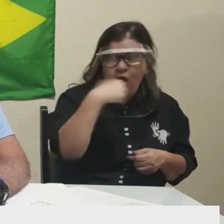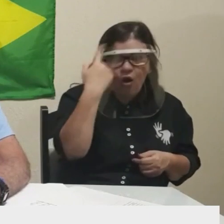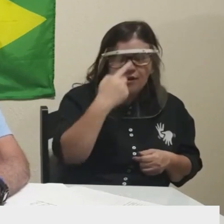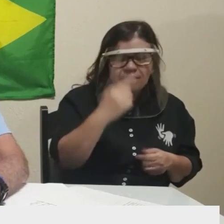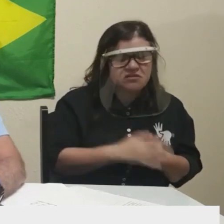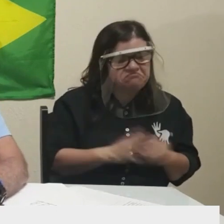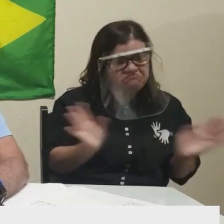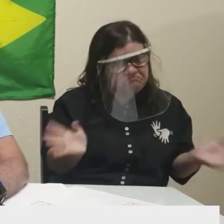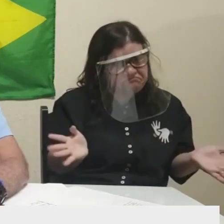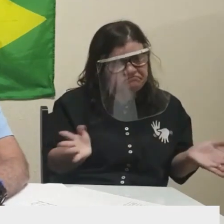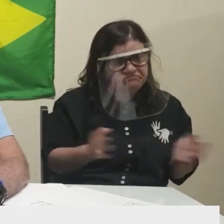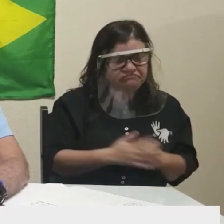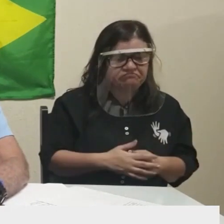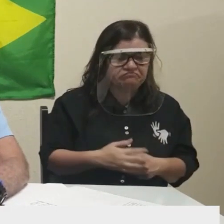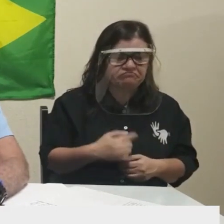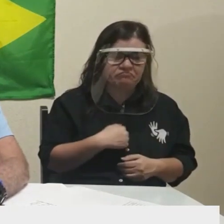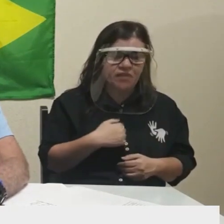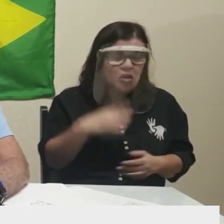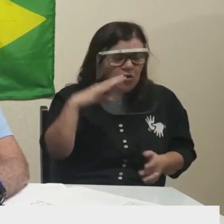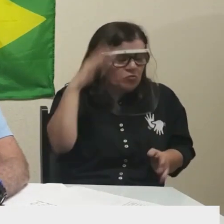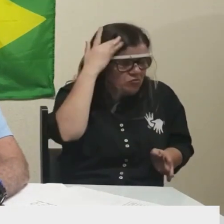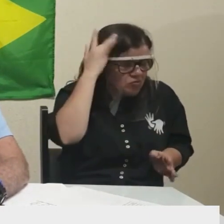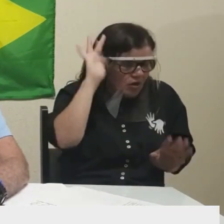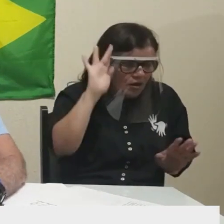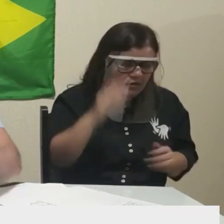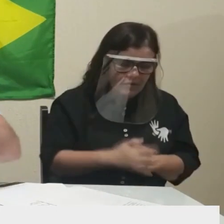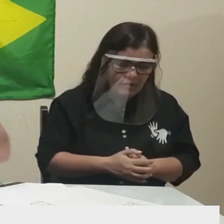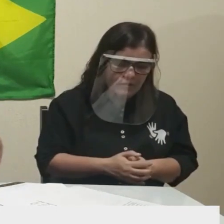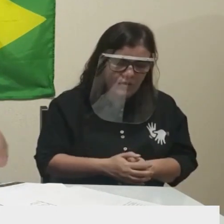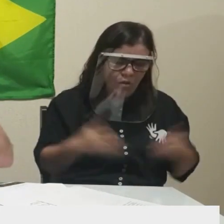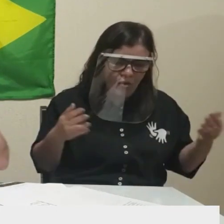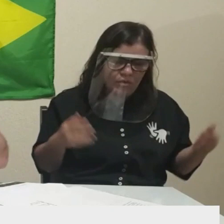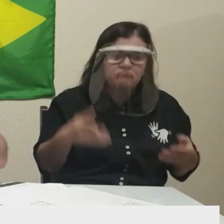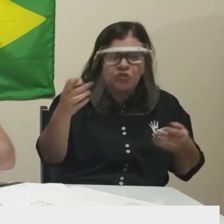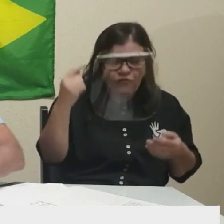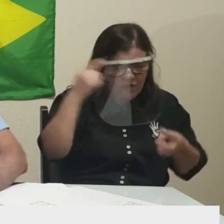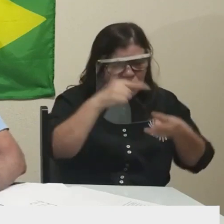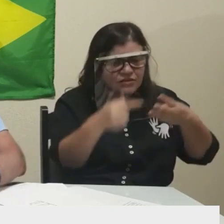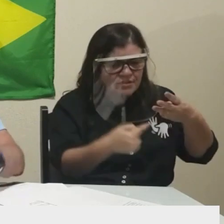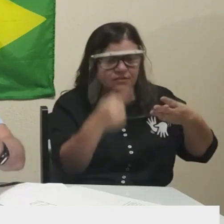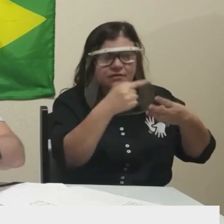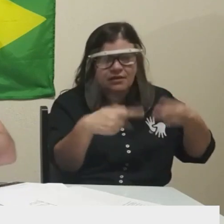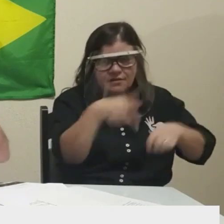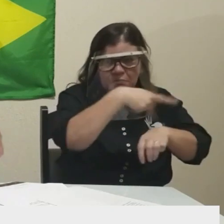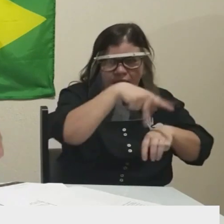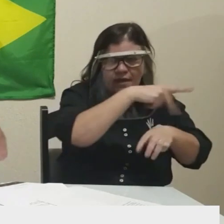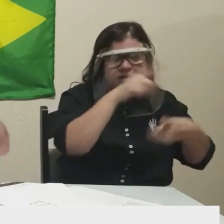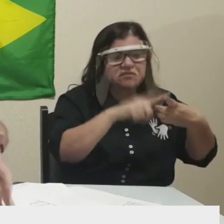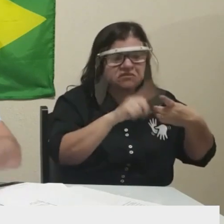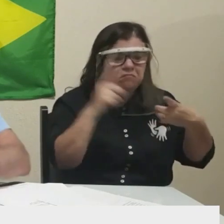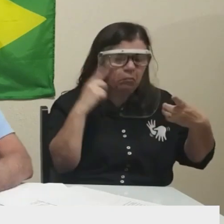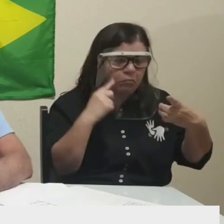eu não vou assinar embaixo. Que nós temos aqui, apesar de ser produzidos nesses países, bloco de países, né? Estados Unidos,